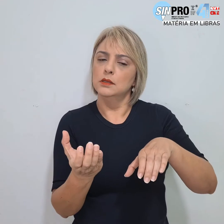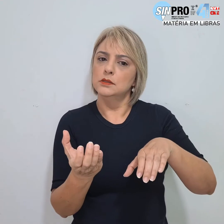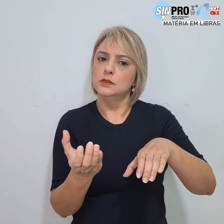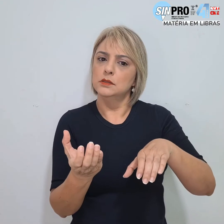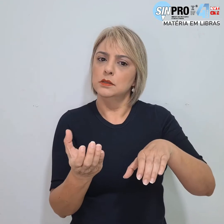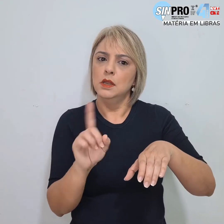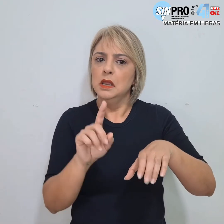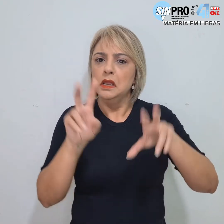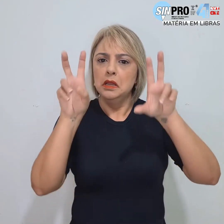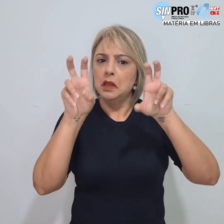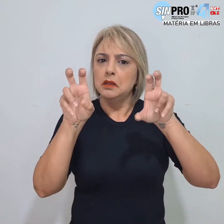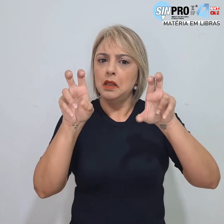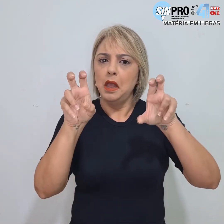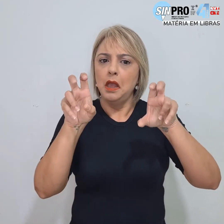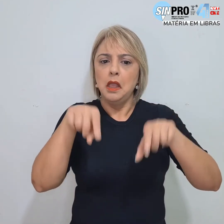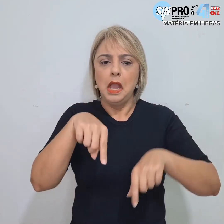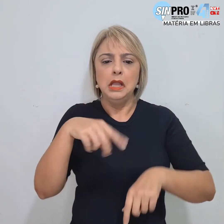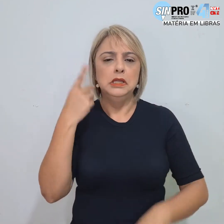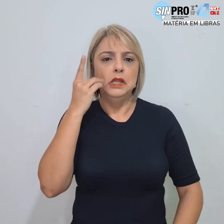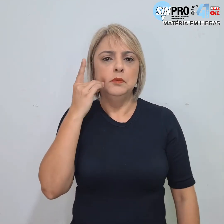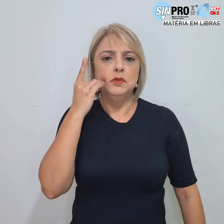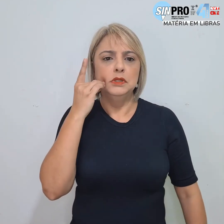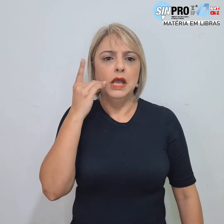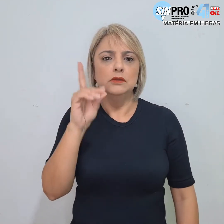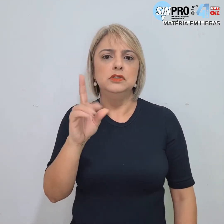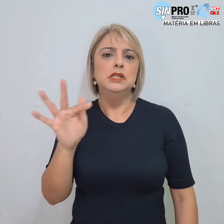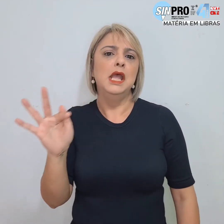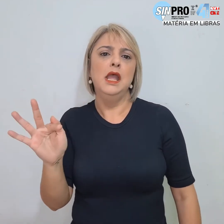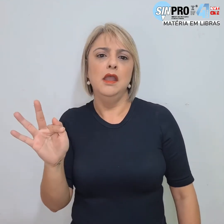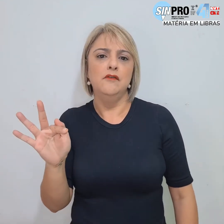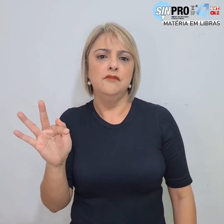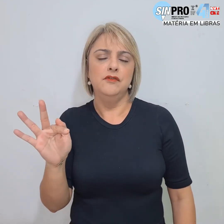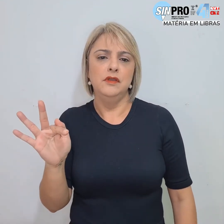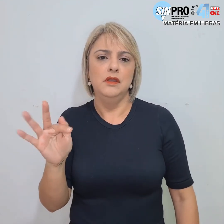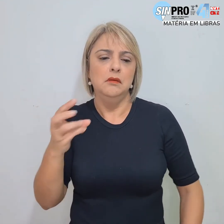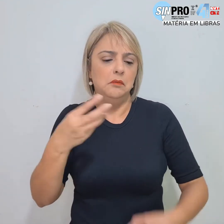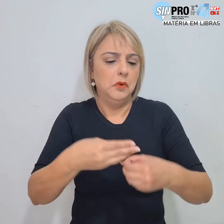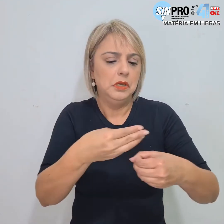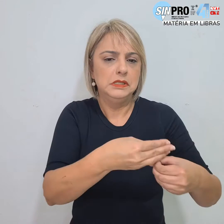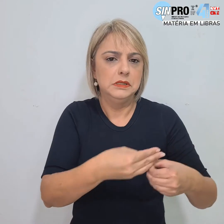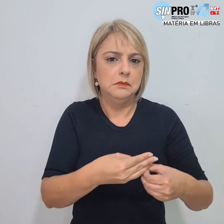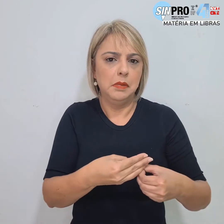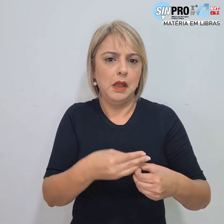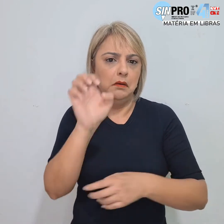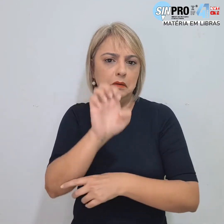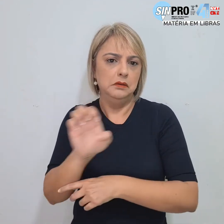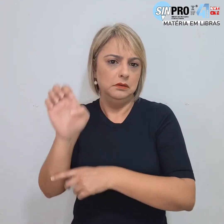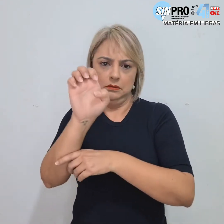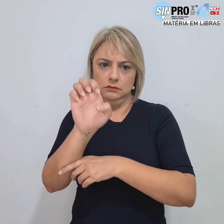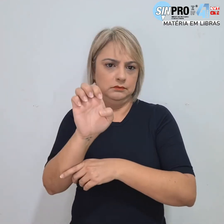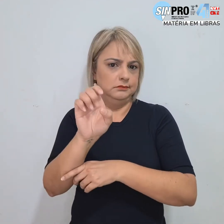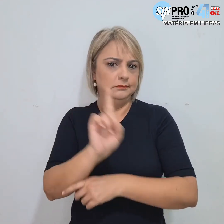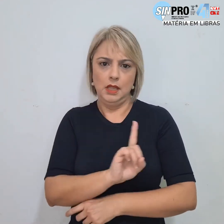Isso não é matéria dos legislativos municipais, estaduais e nem distrital.